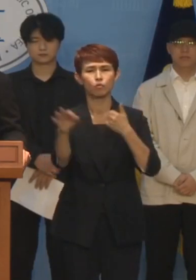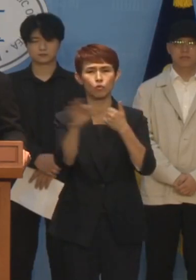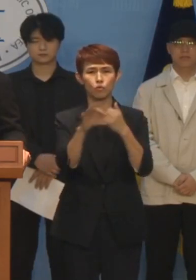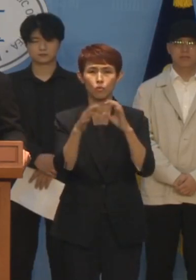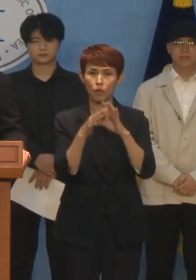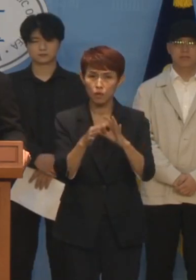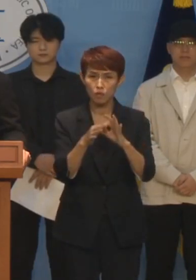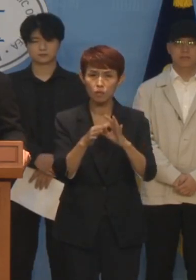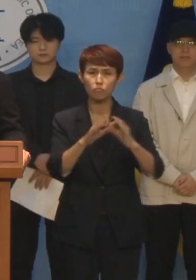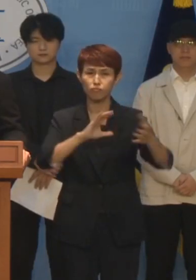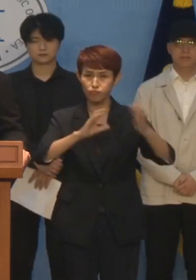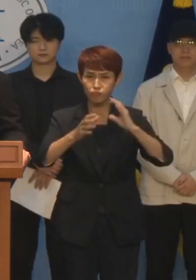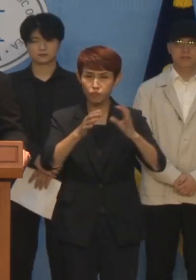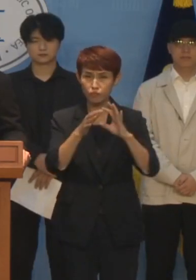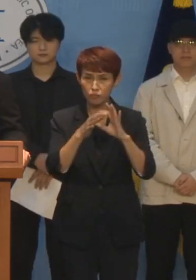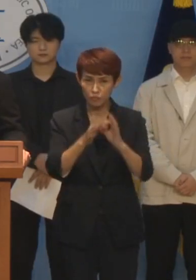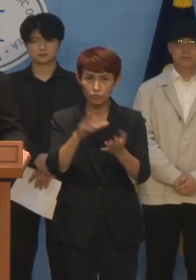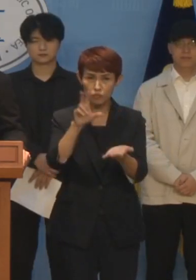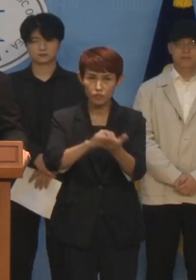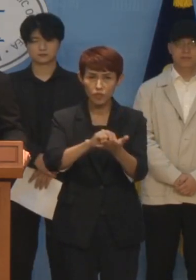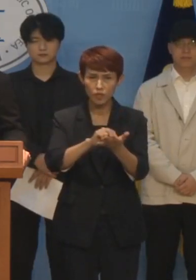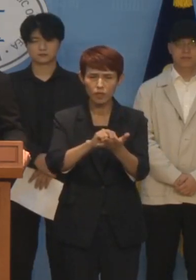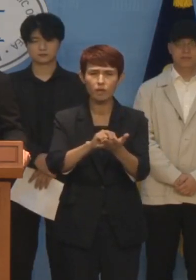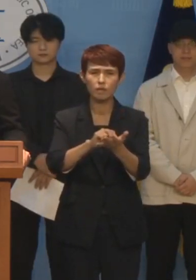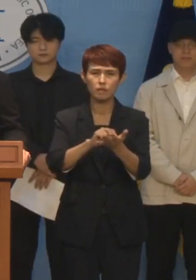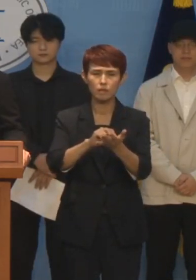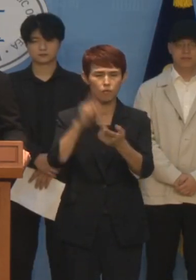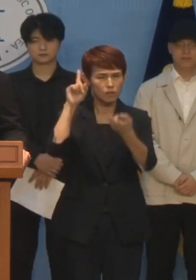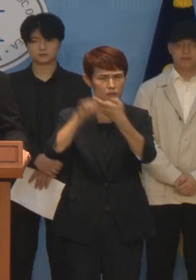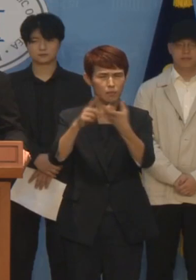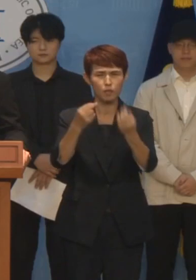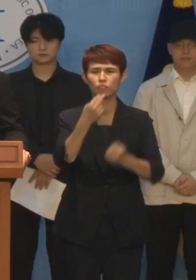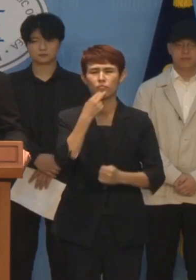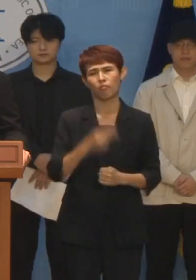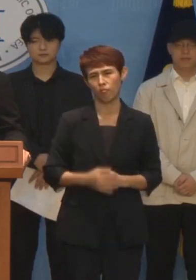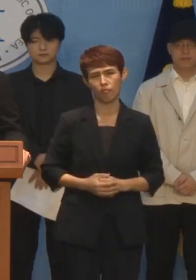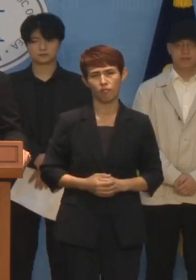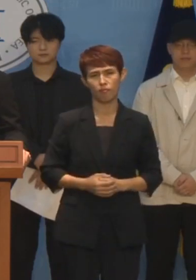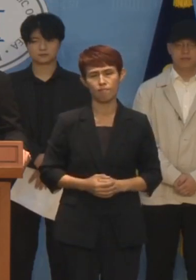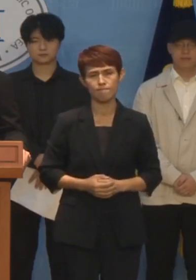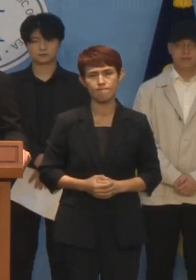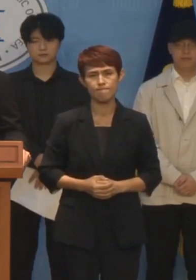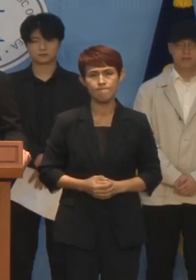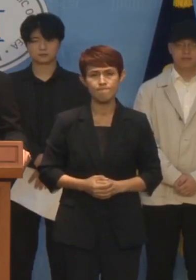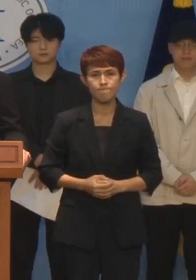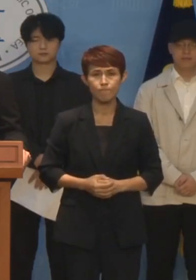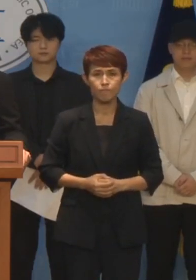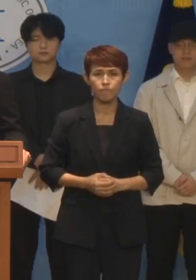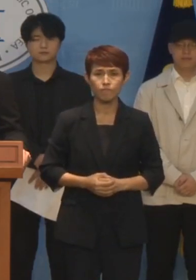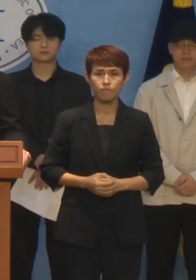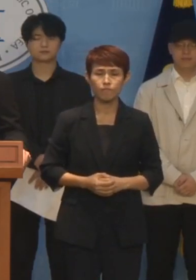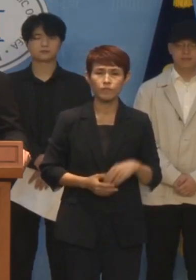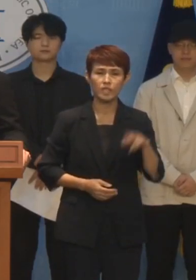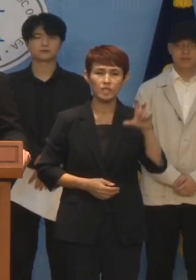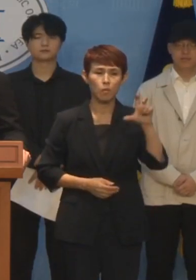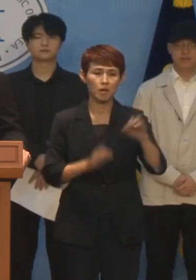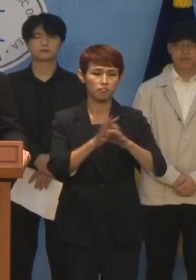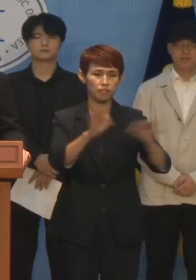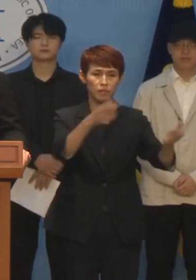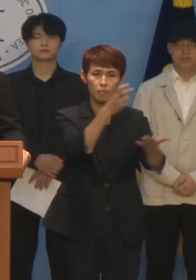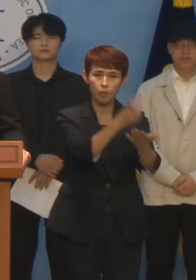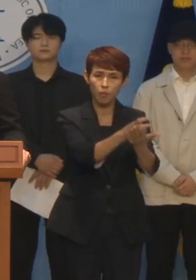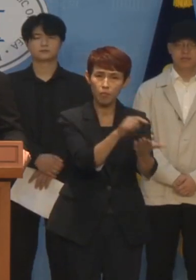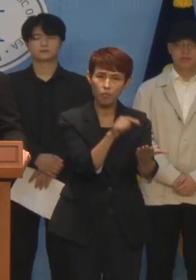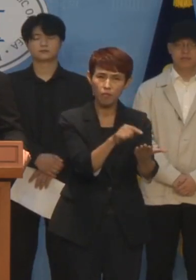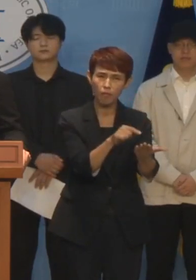문제는 시급성에 비해서 그 주목을 잘 끌지 못하고 있습니다. 특히 이번에 강행된 25만 원 지원법에